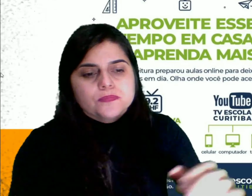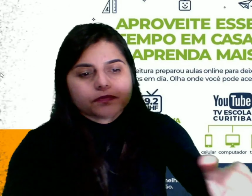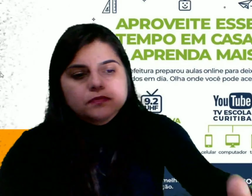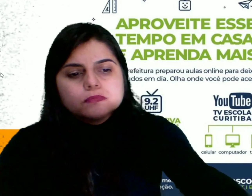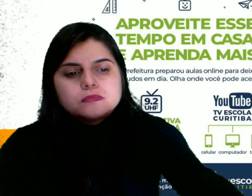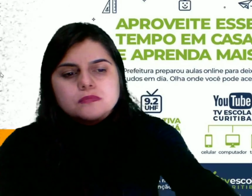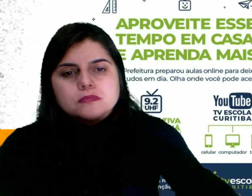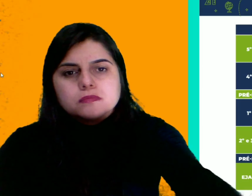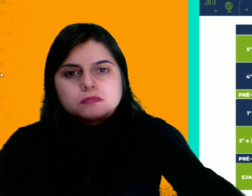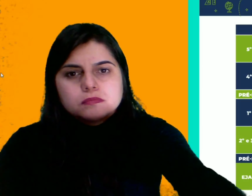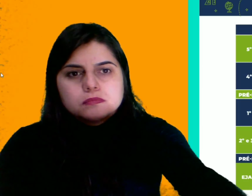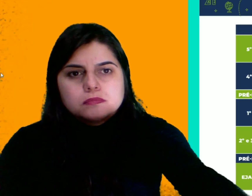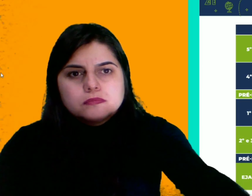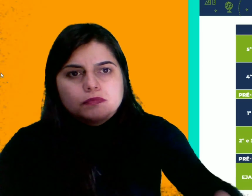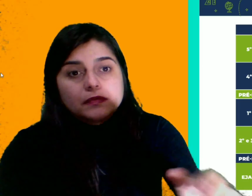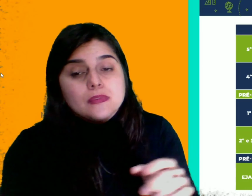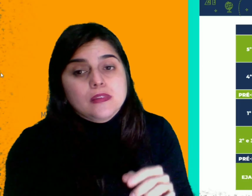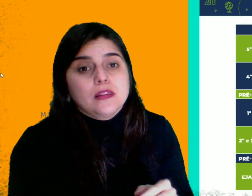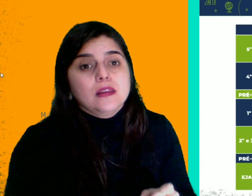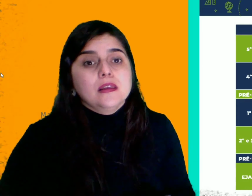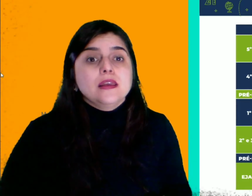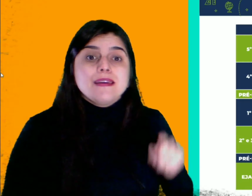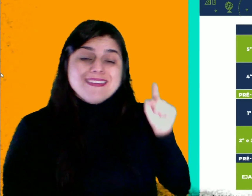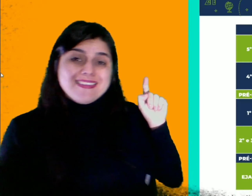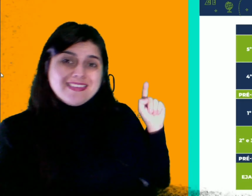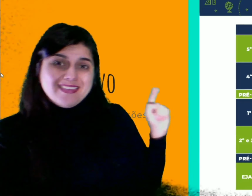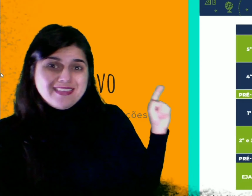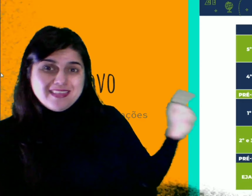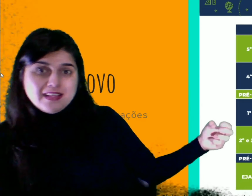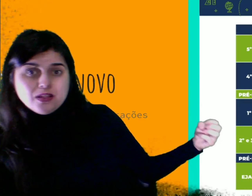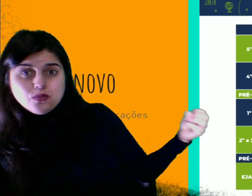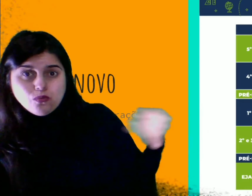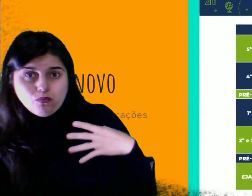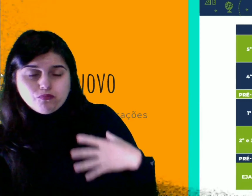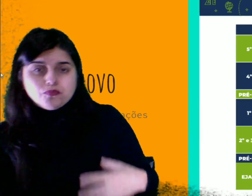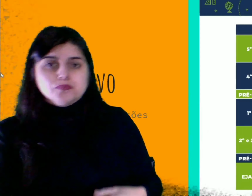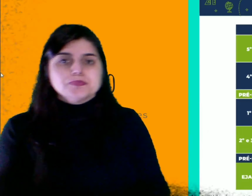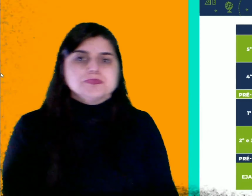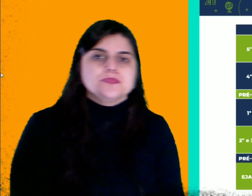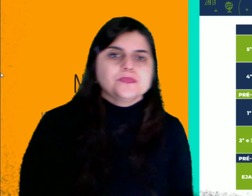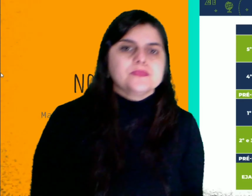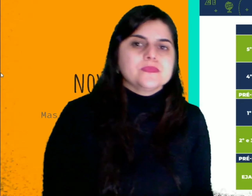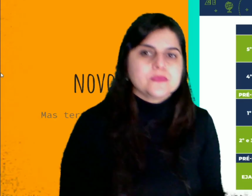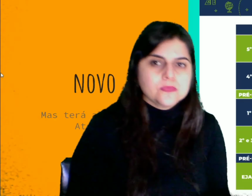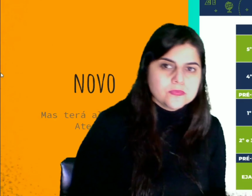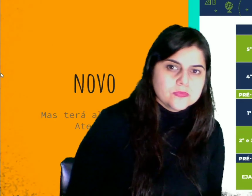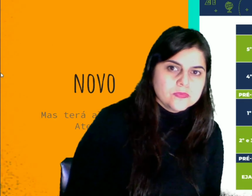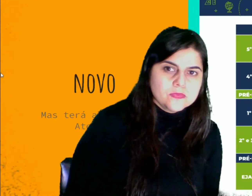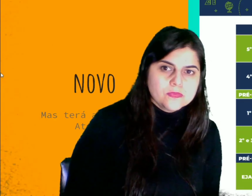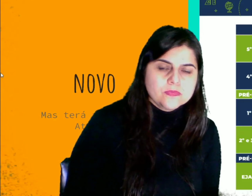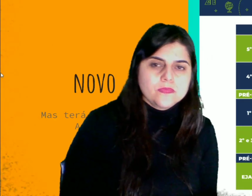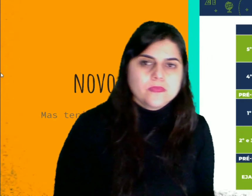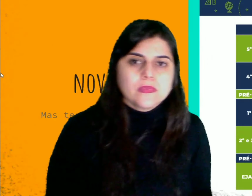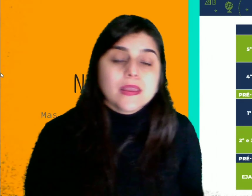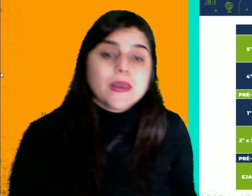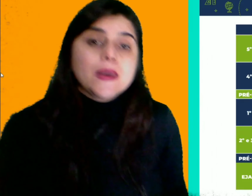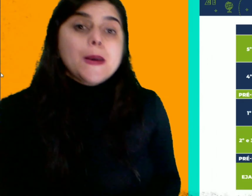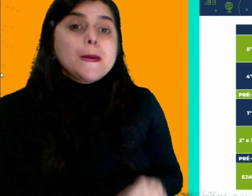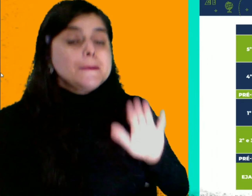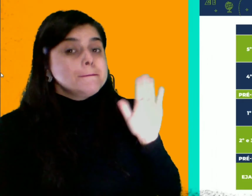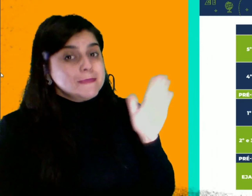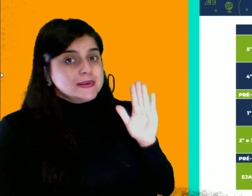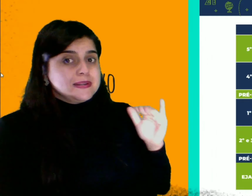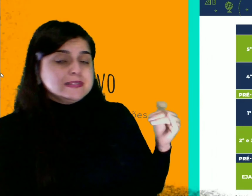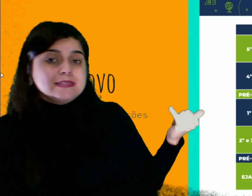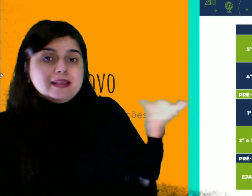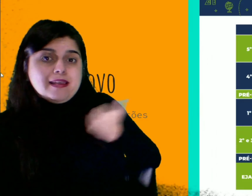vi, eu já experimentei, ela dá certo. E o do YouTube. Este aqui, que é a